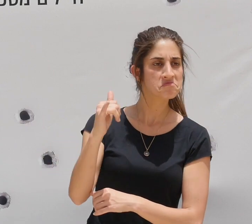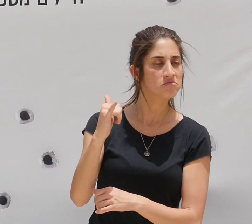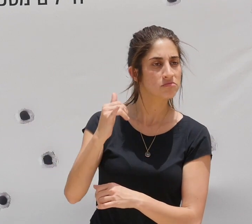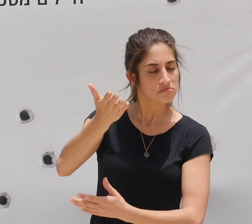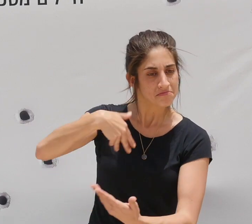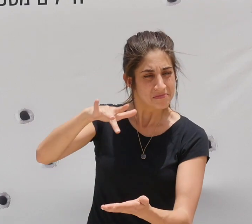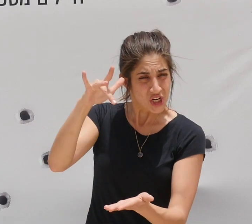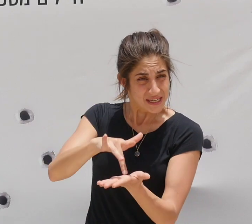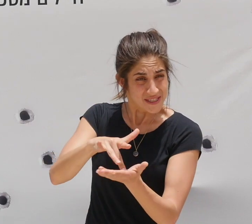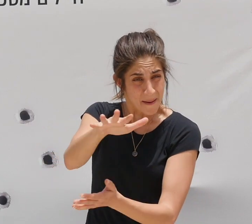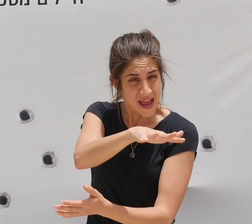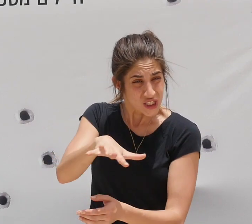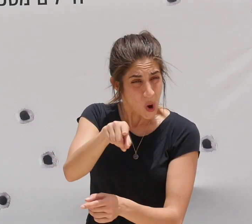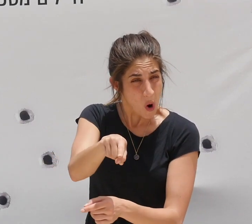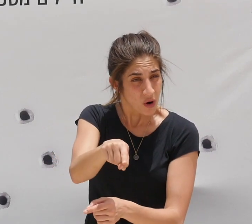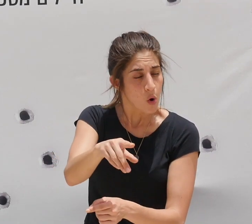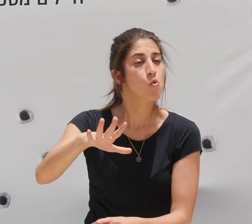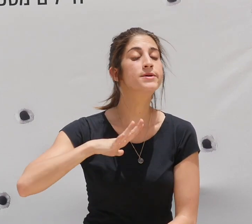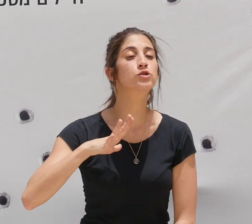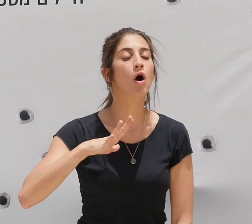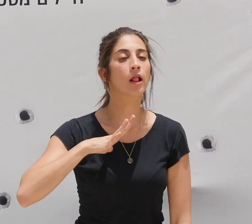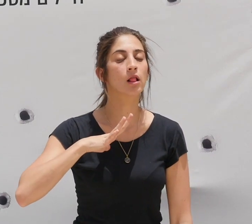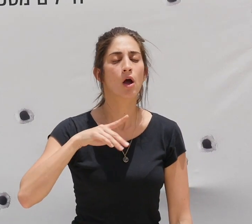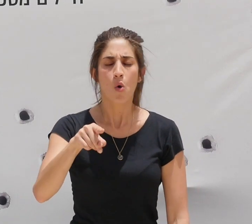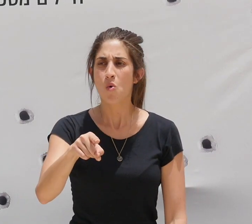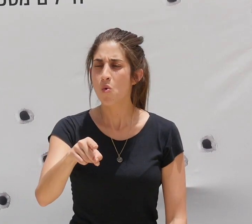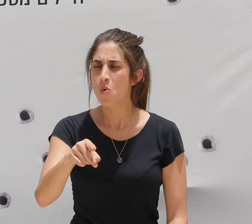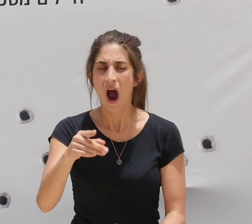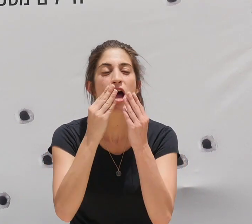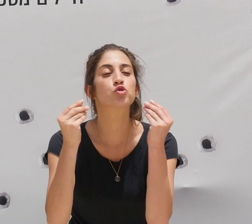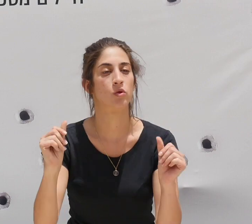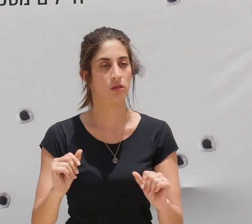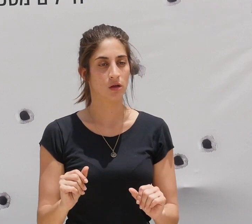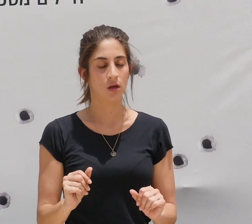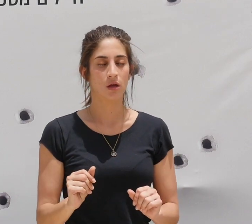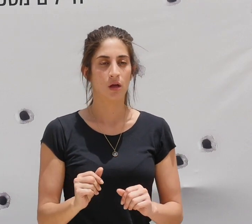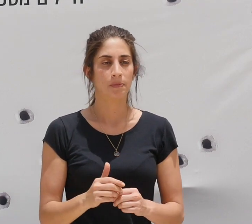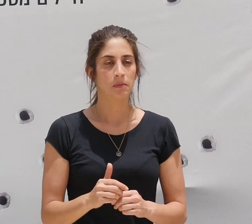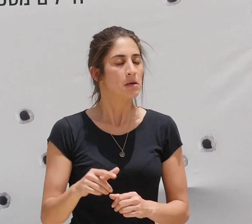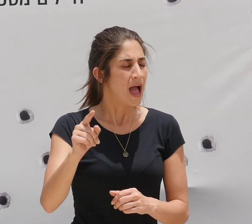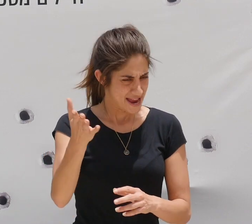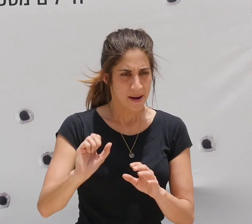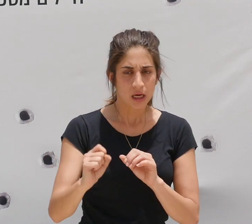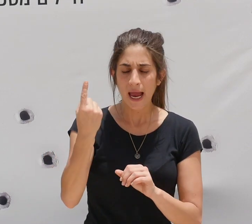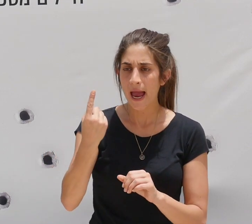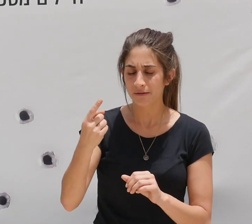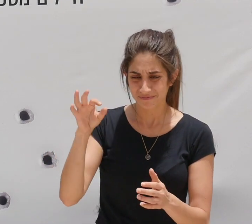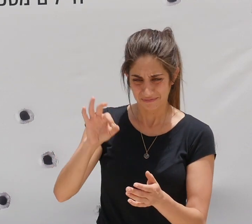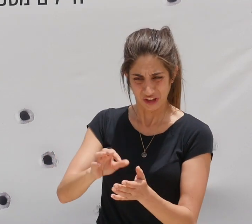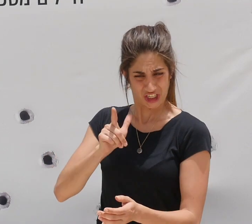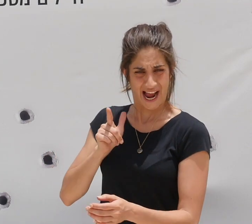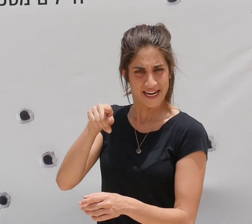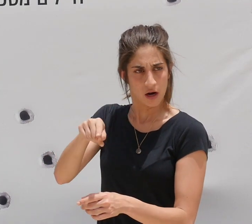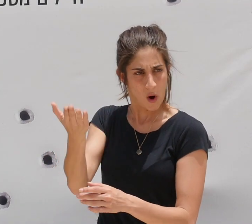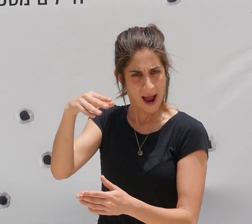מי שנמצא באזור הוא מסוכן, הוא חשוד. והיה מקרה שחייל שהיה